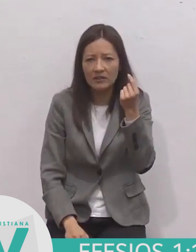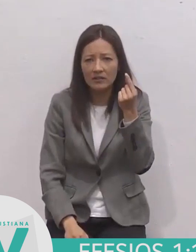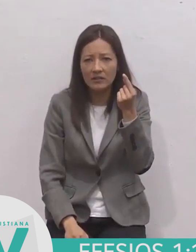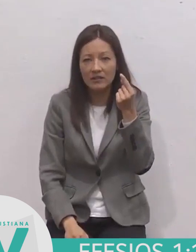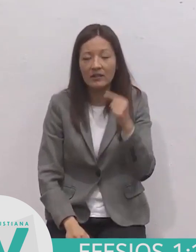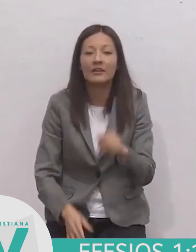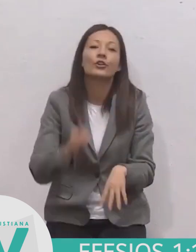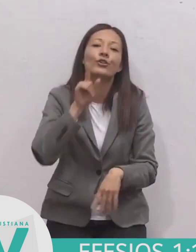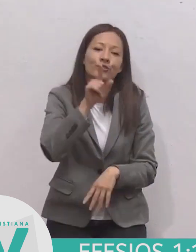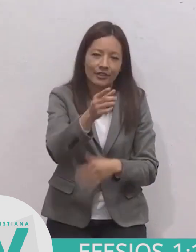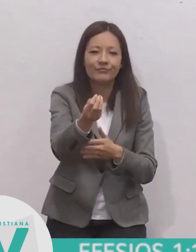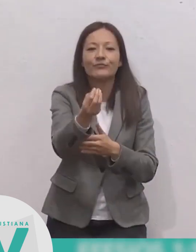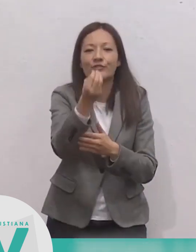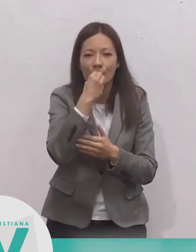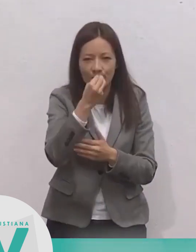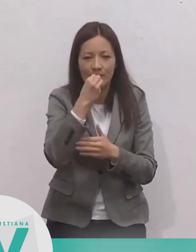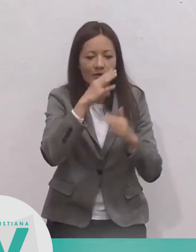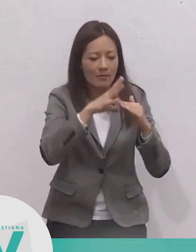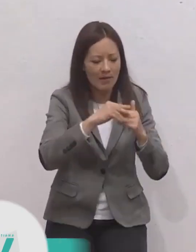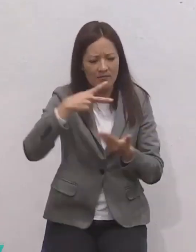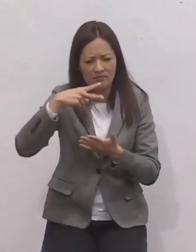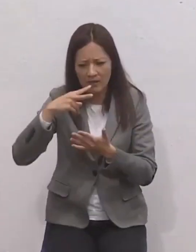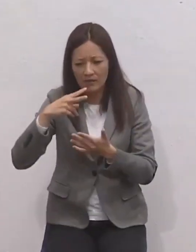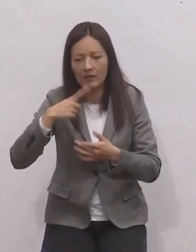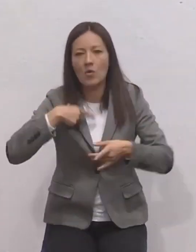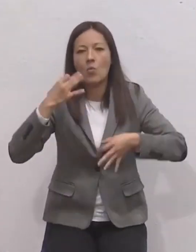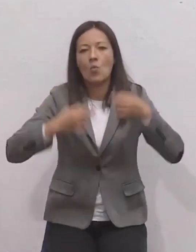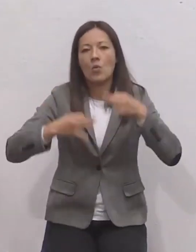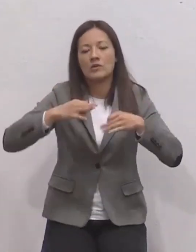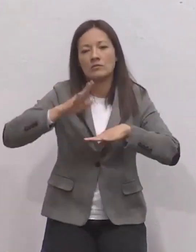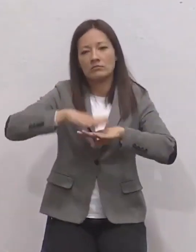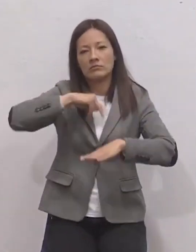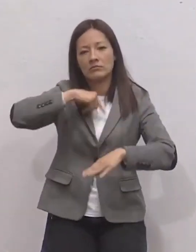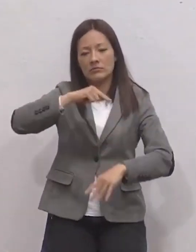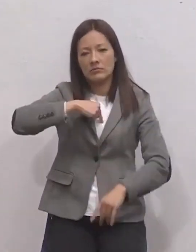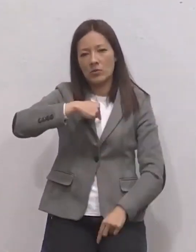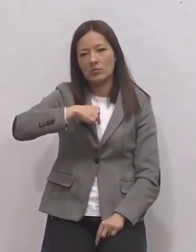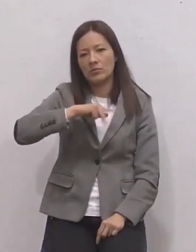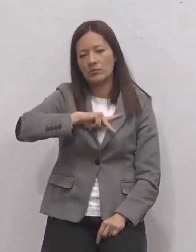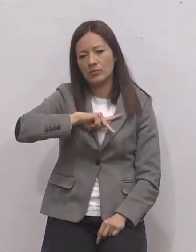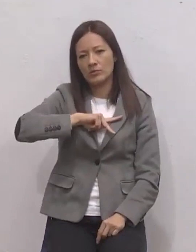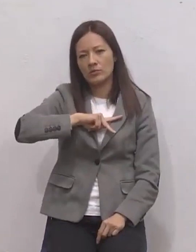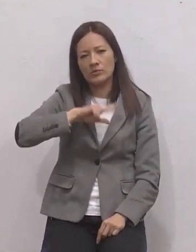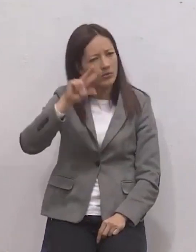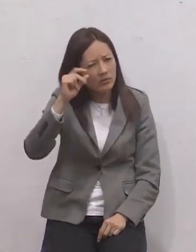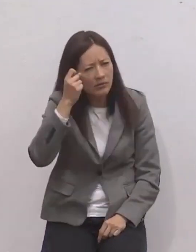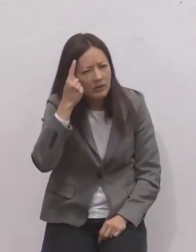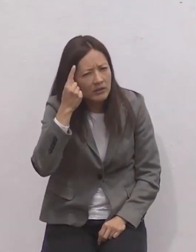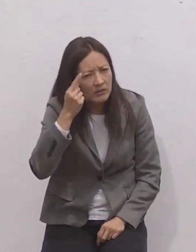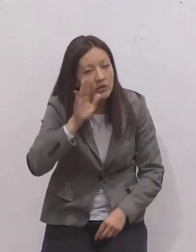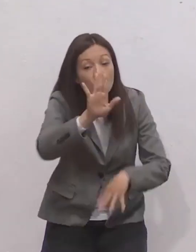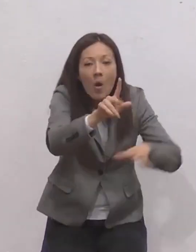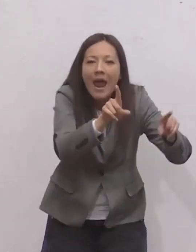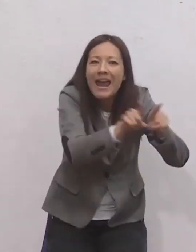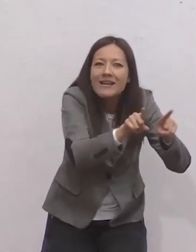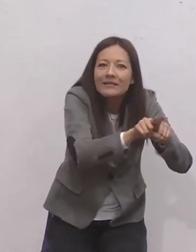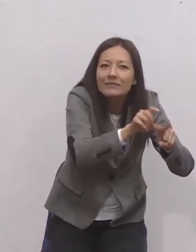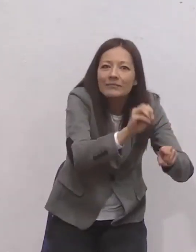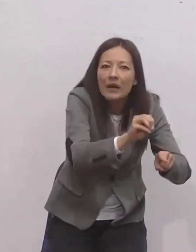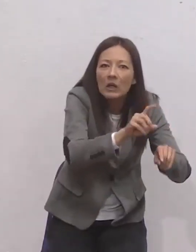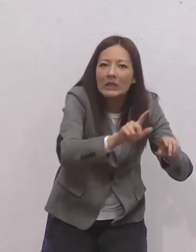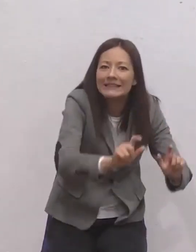está comiendo y bebiendo juicio para usted. No está entendiendo que su hermano